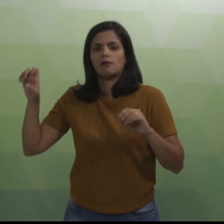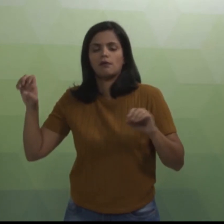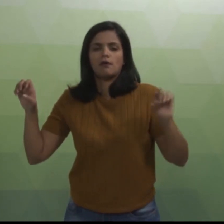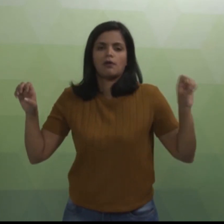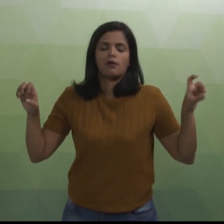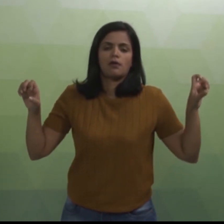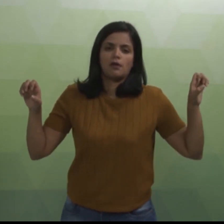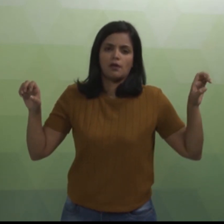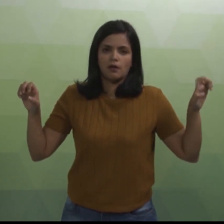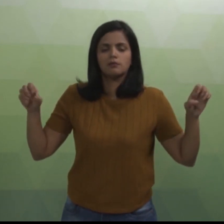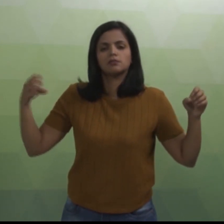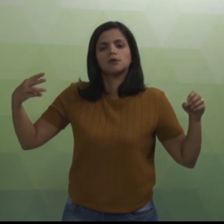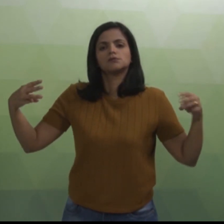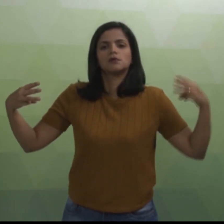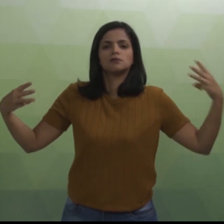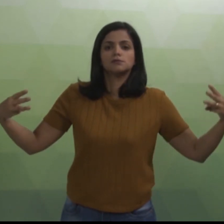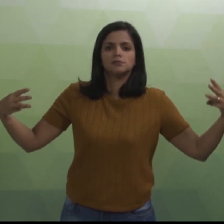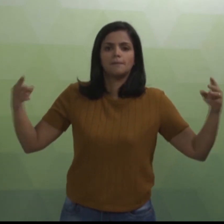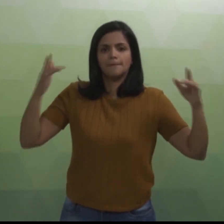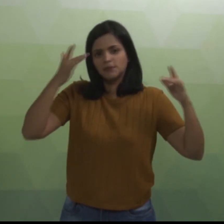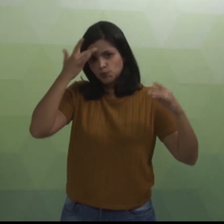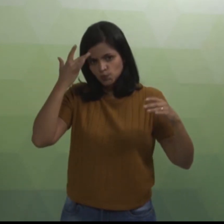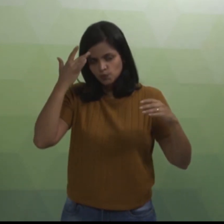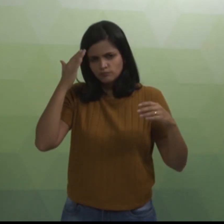Terceira pessoa do discurso, não há contato.